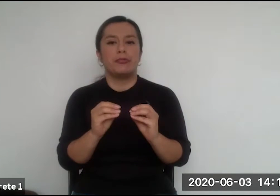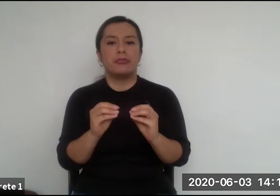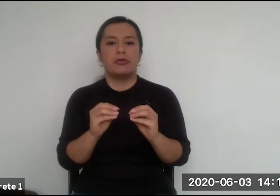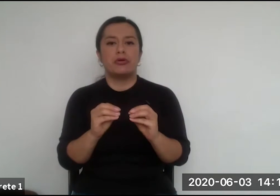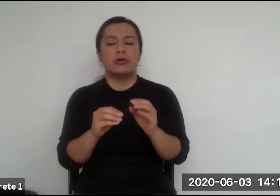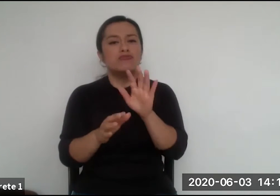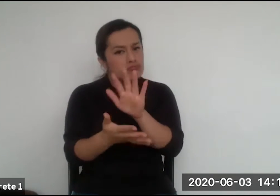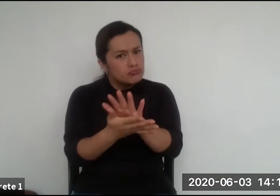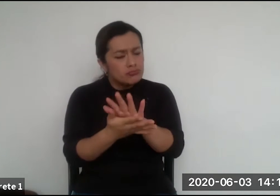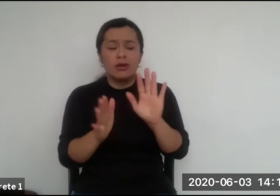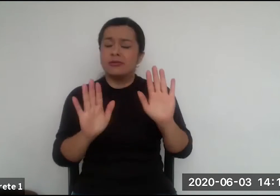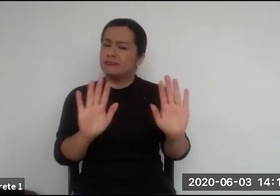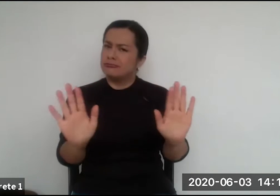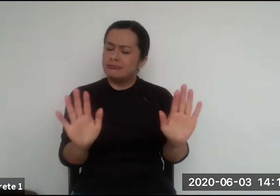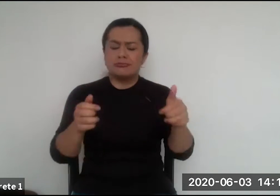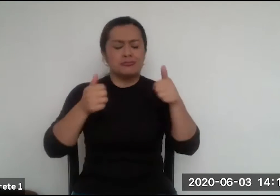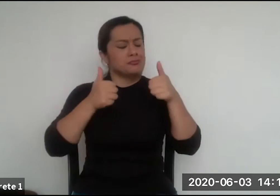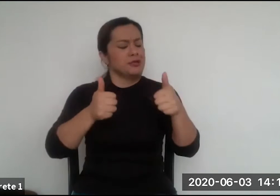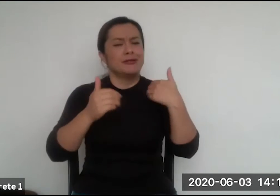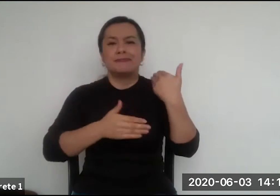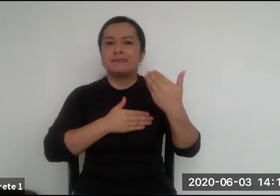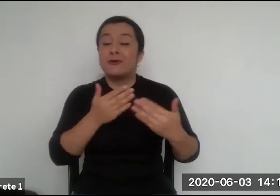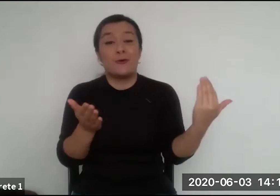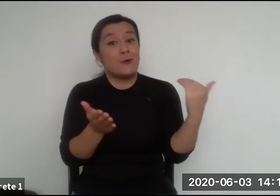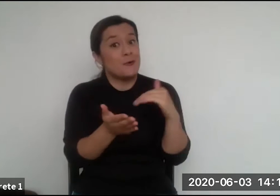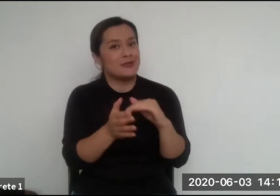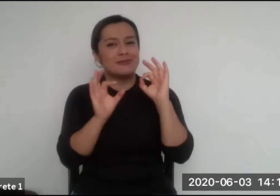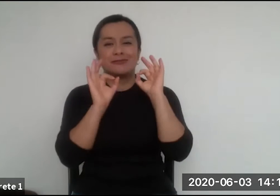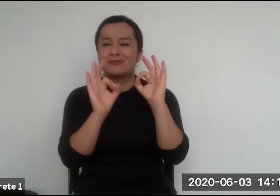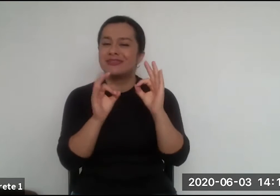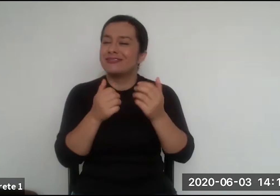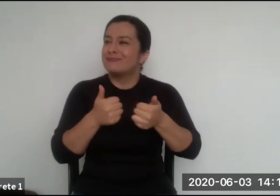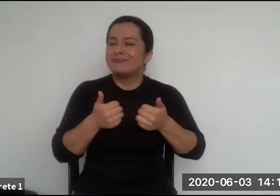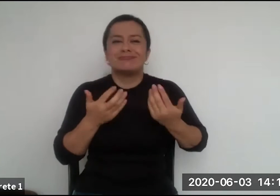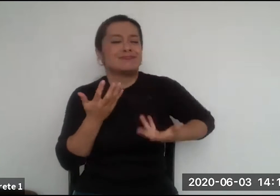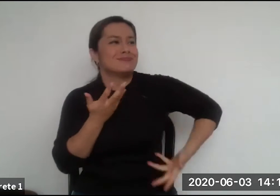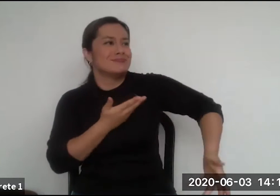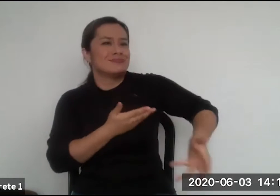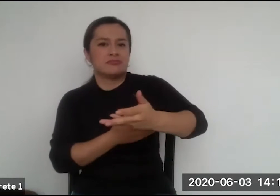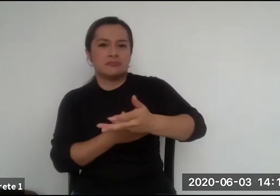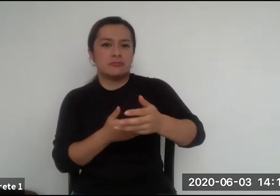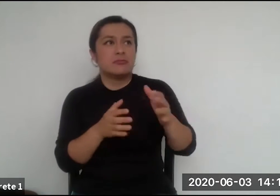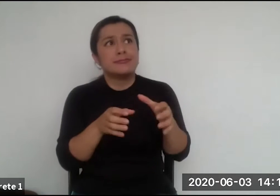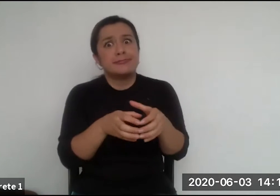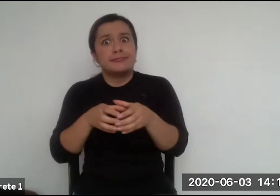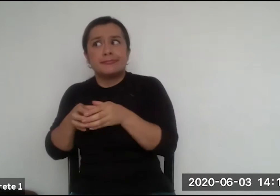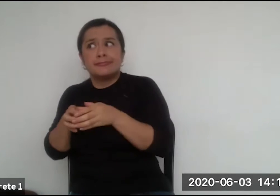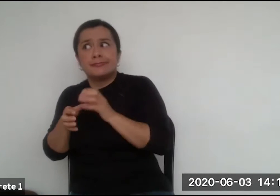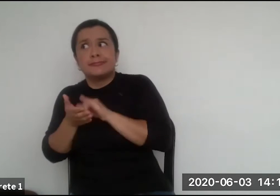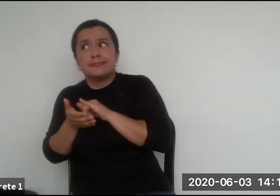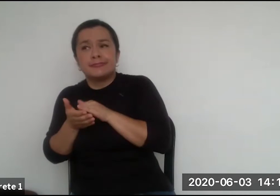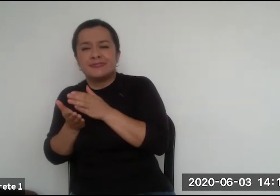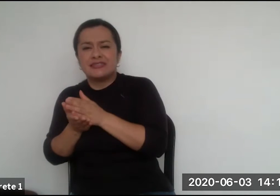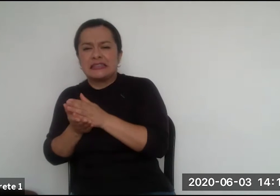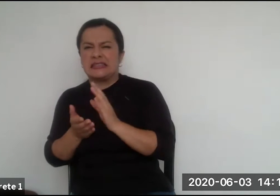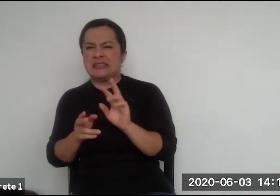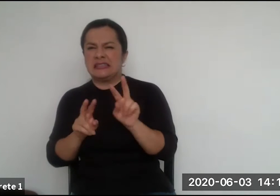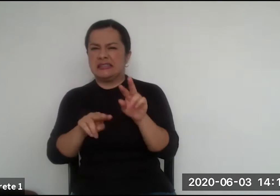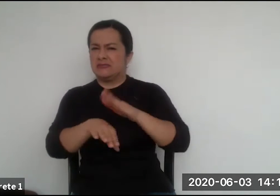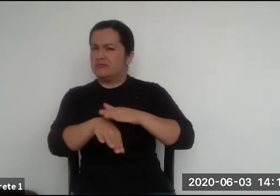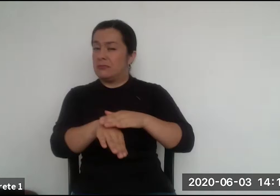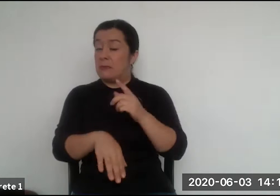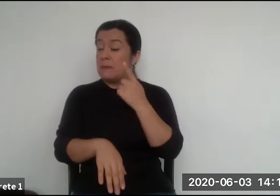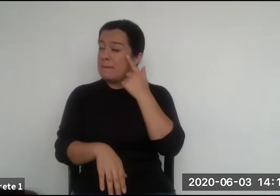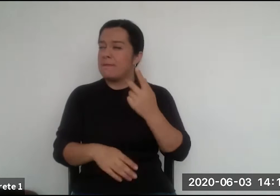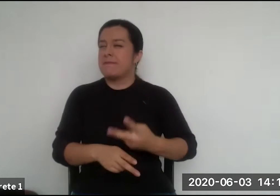que todo va a estar bien, de que otra vez vamos a estar inmiscuidos en marcos cerrados y lineales, pues sí me parece algo peligroso,